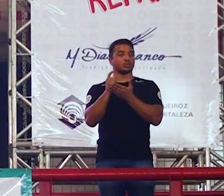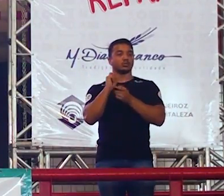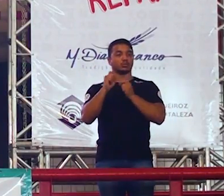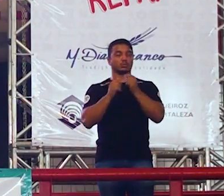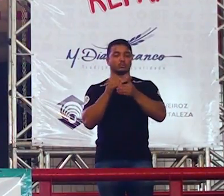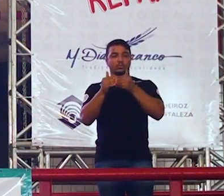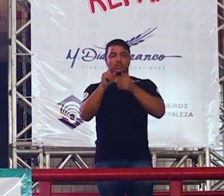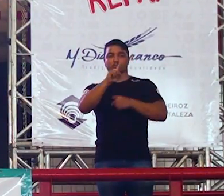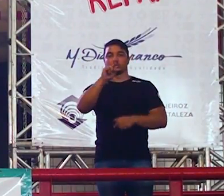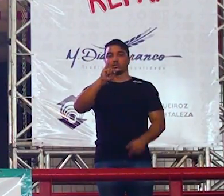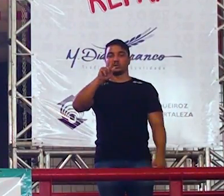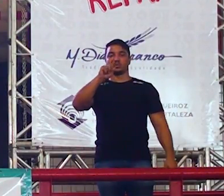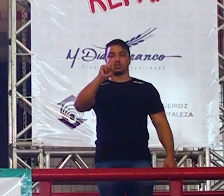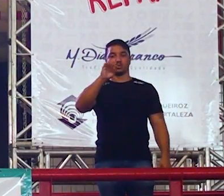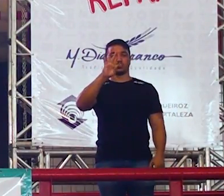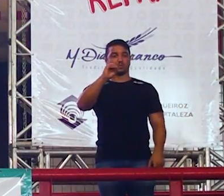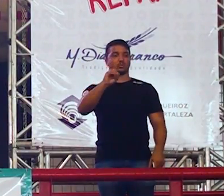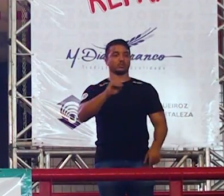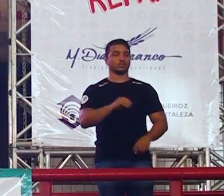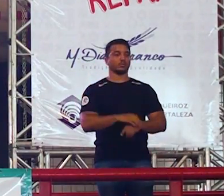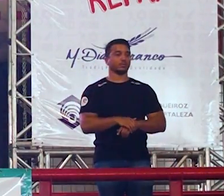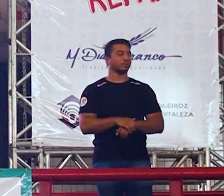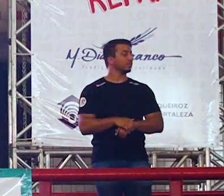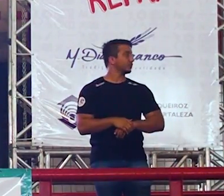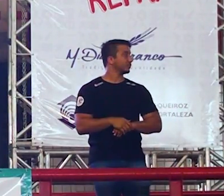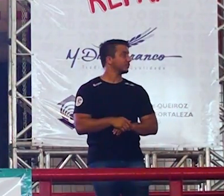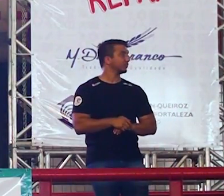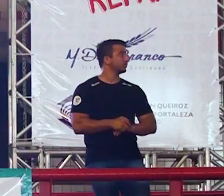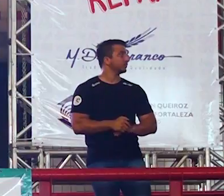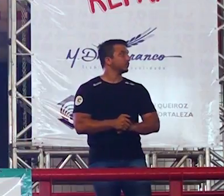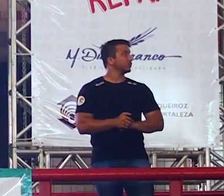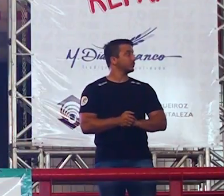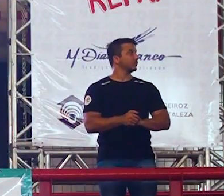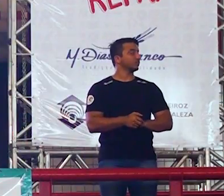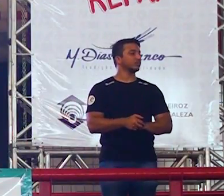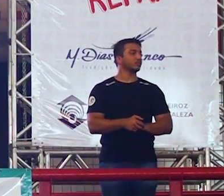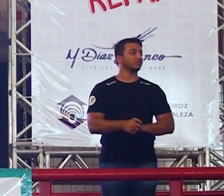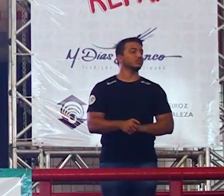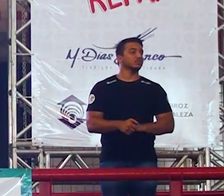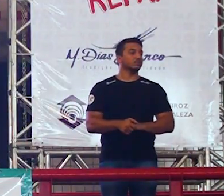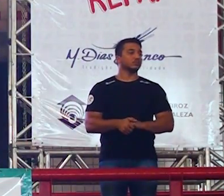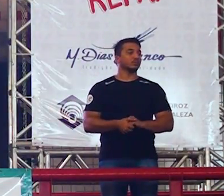Forma-se o zigoto. Ok? Muito bem.